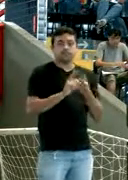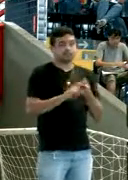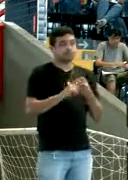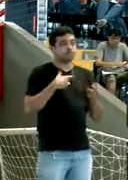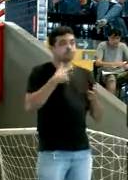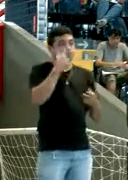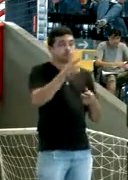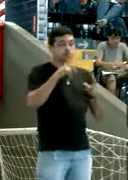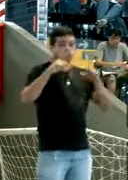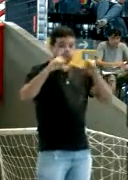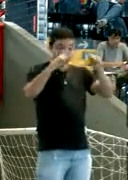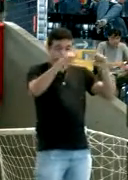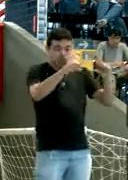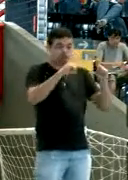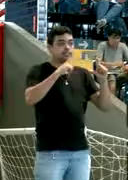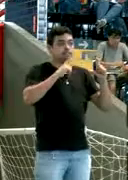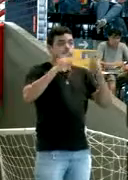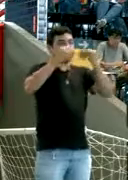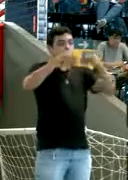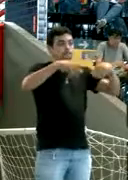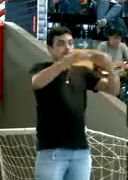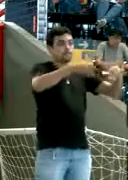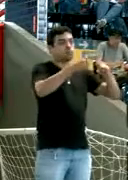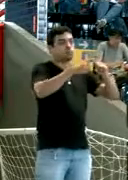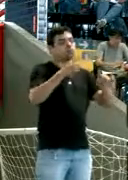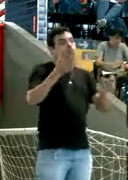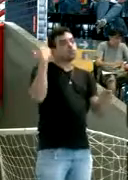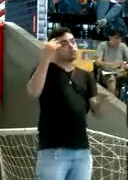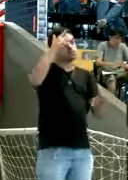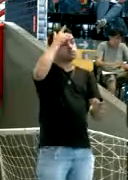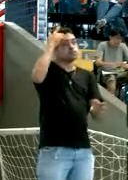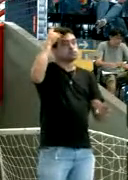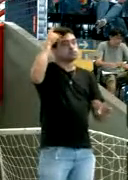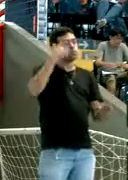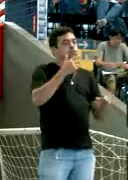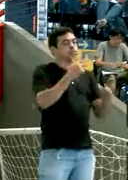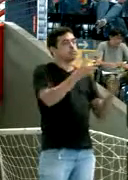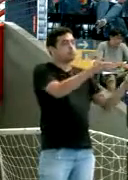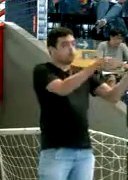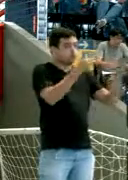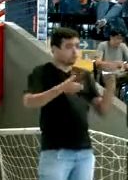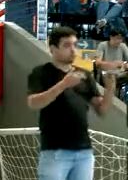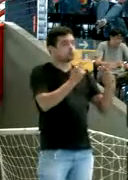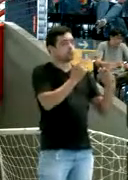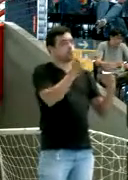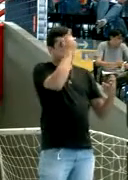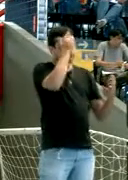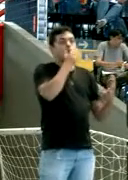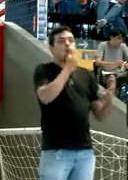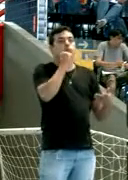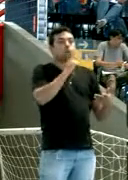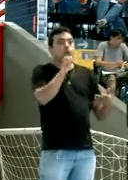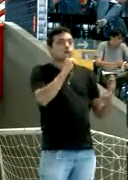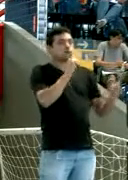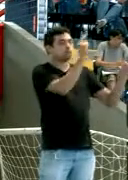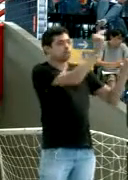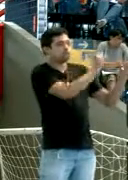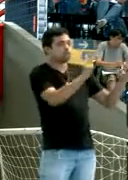então que a fotografia tem causado muito prejuízo. Antigamente as pessoas chamavam o pintor para retratar o marido e a mulher e penduravam na